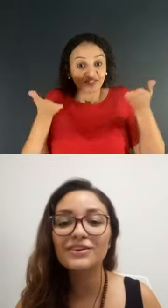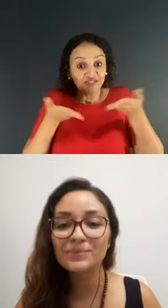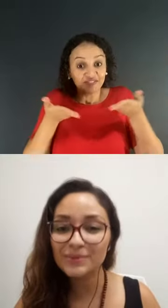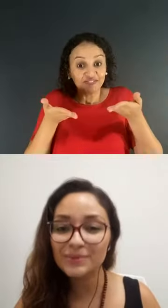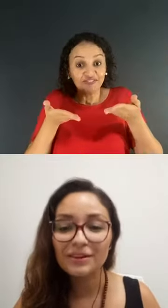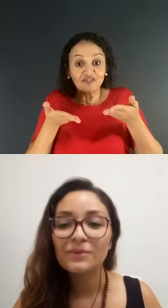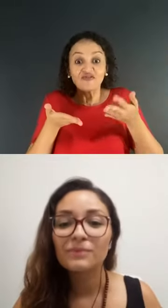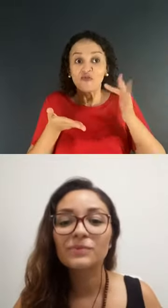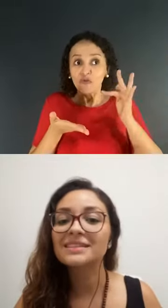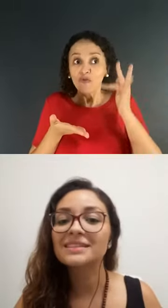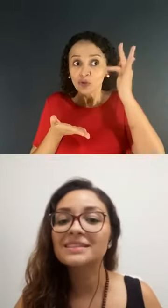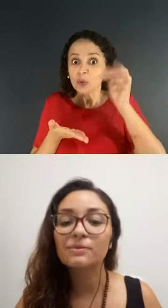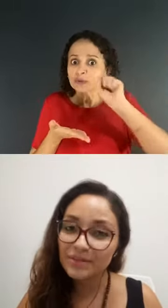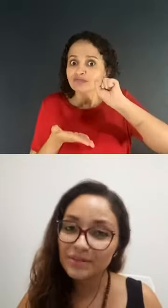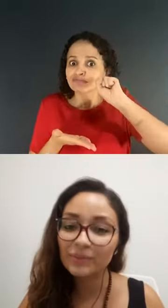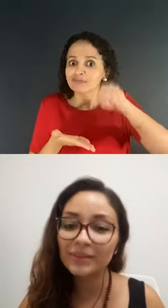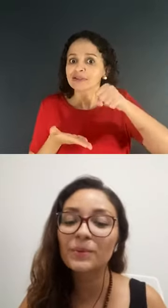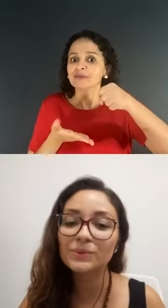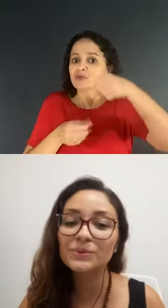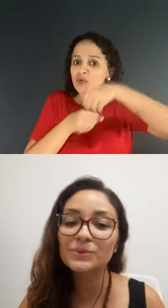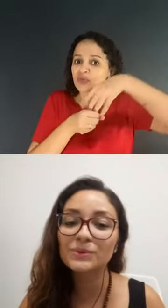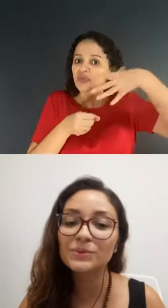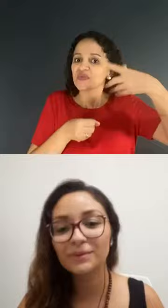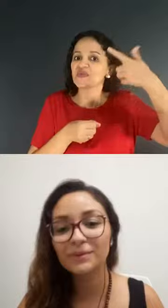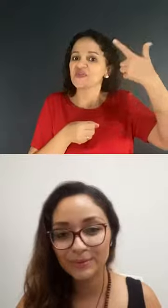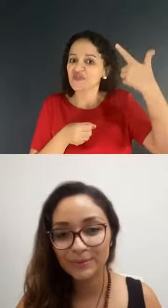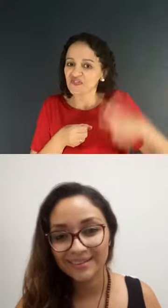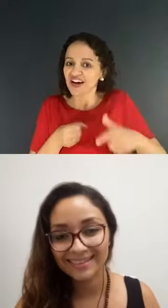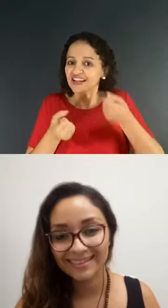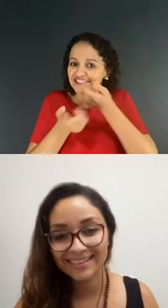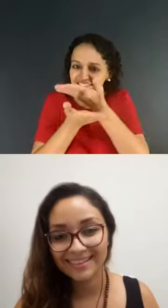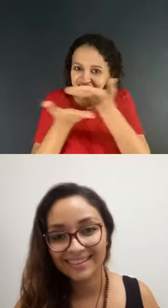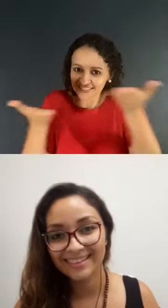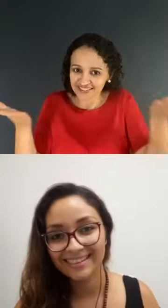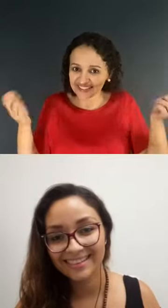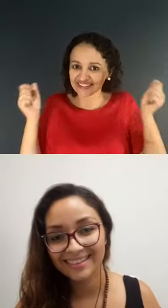certeza vamos trazer mais conteúdos para todos.